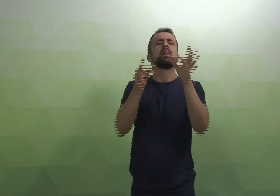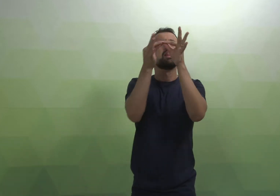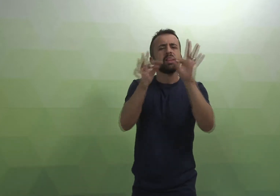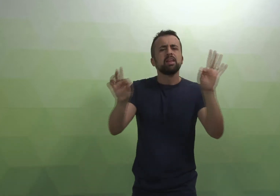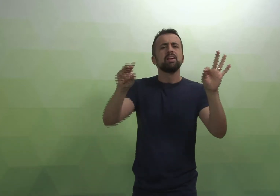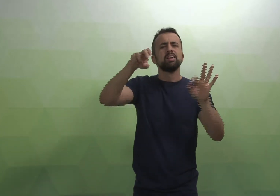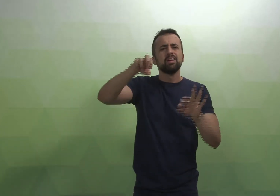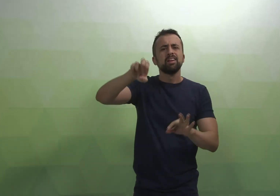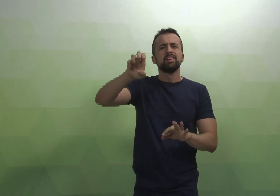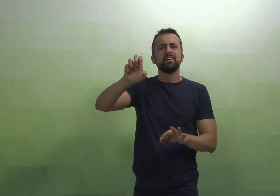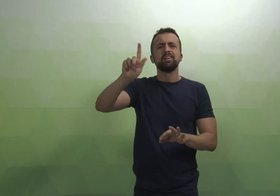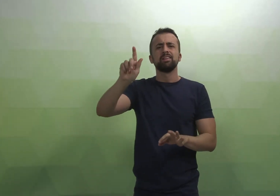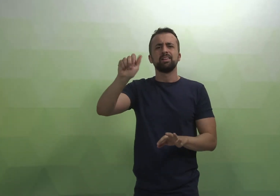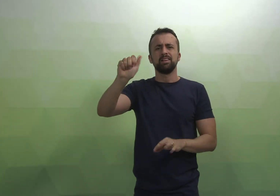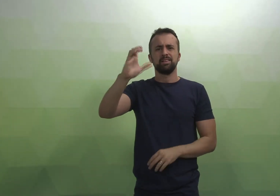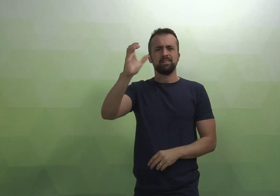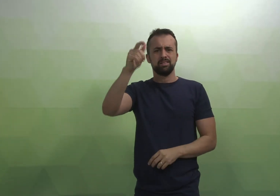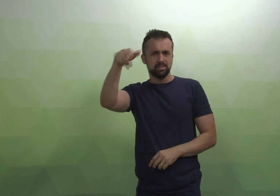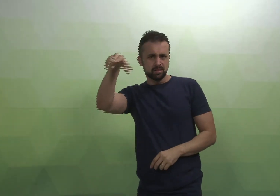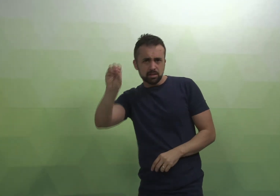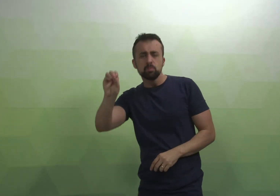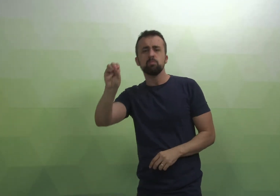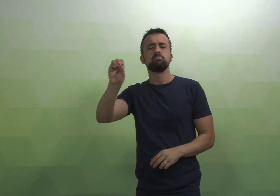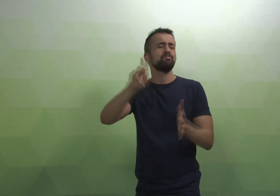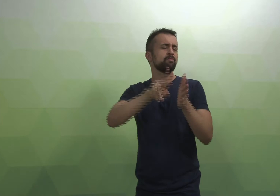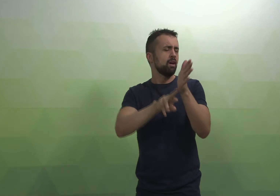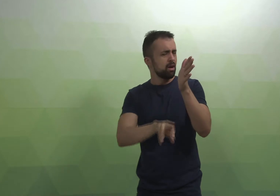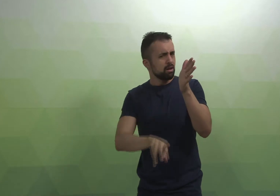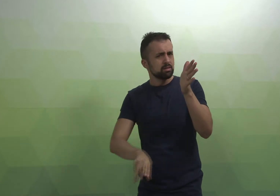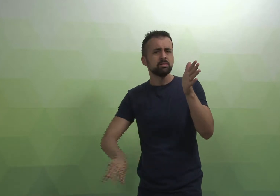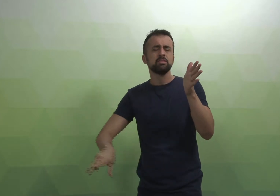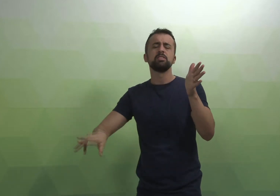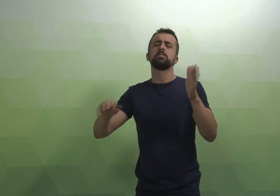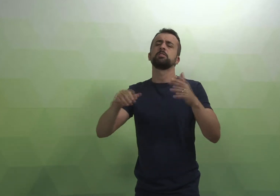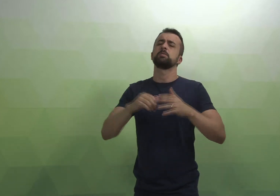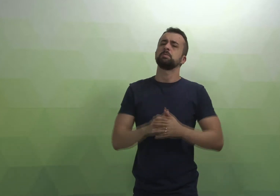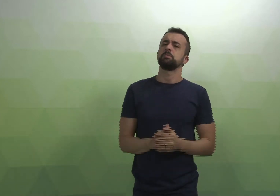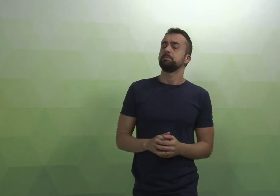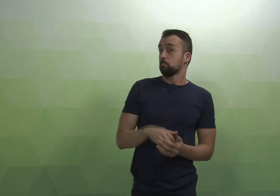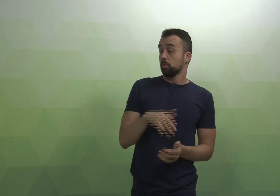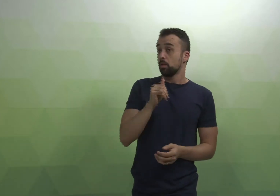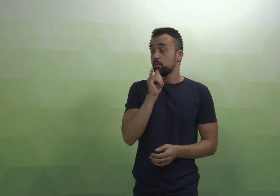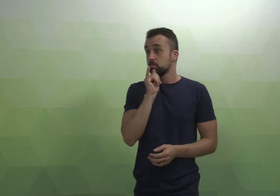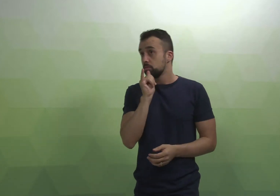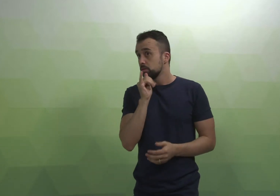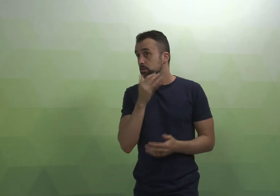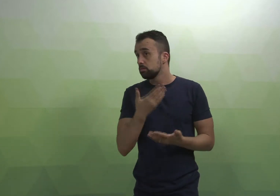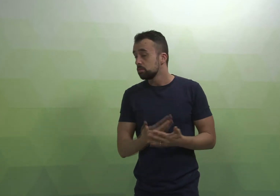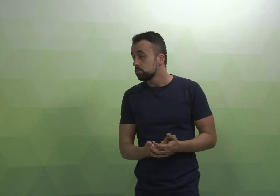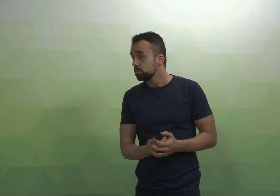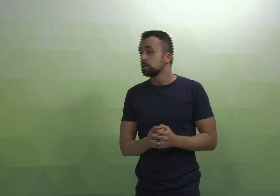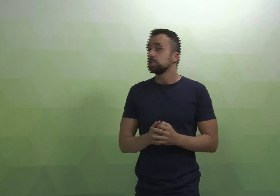Em Libras, há várias formas de produzir sentenças negativas.